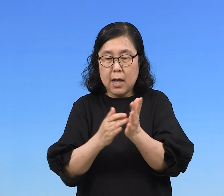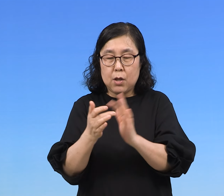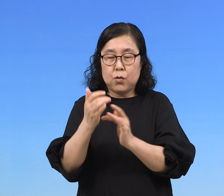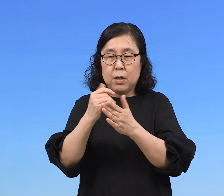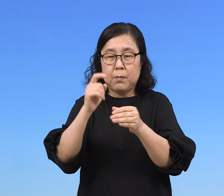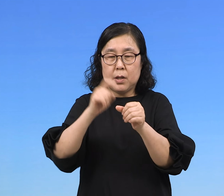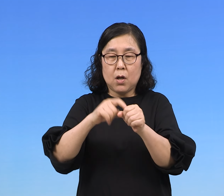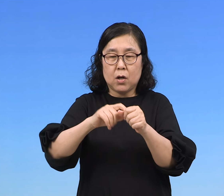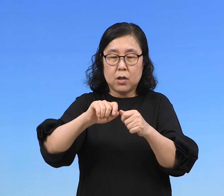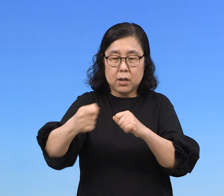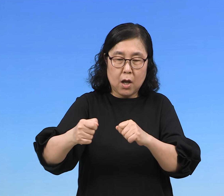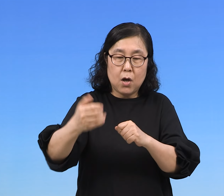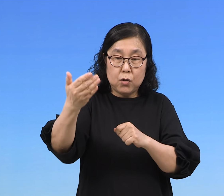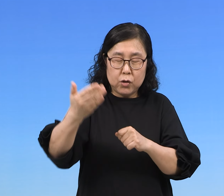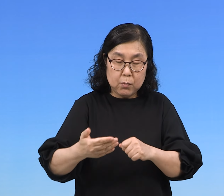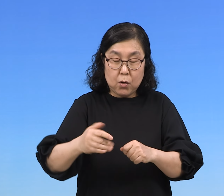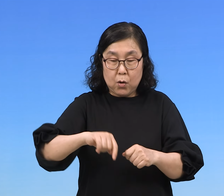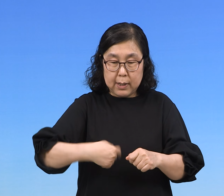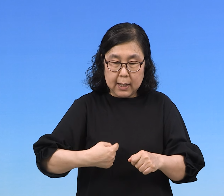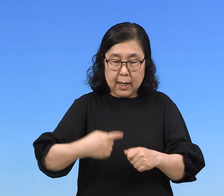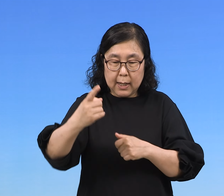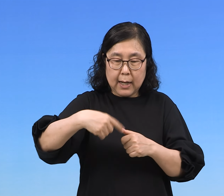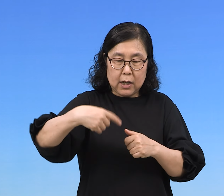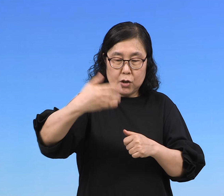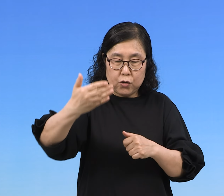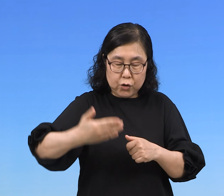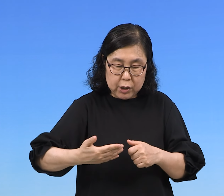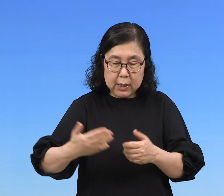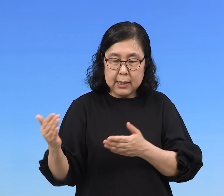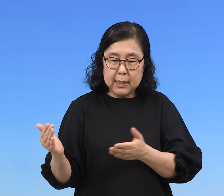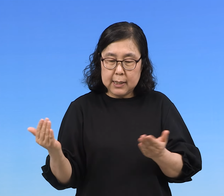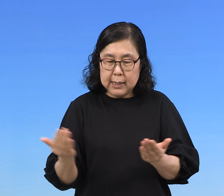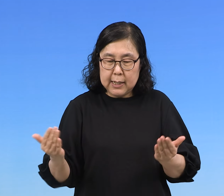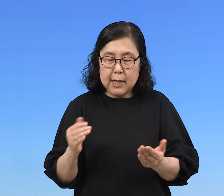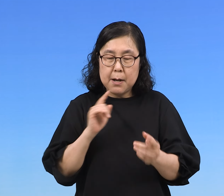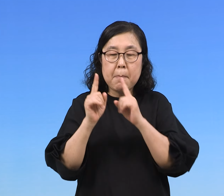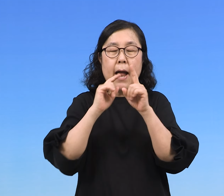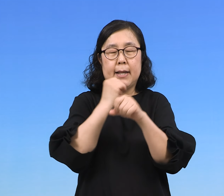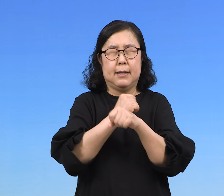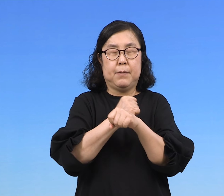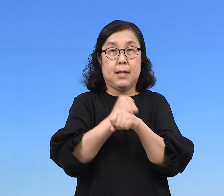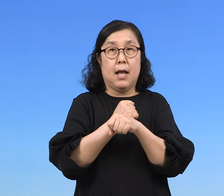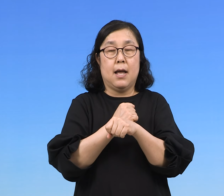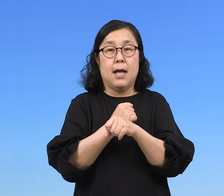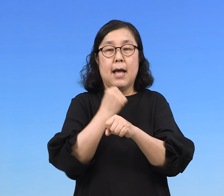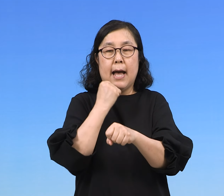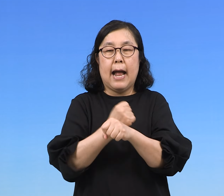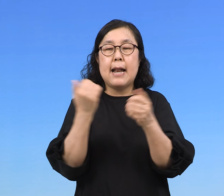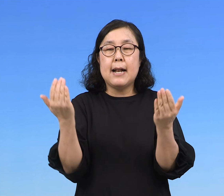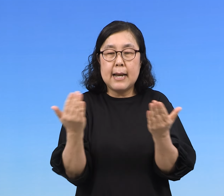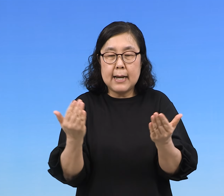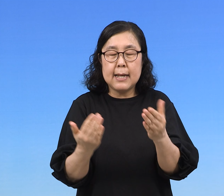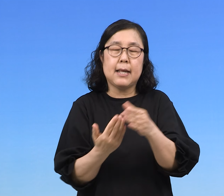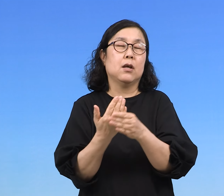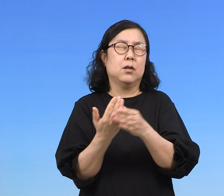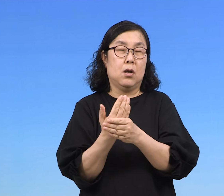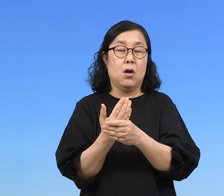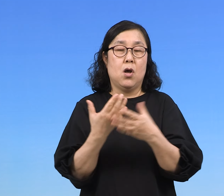예수께서 떡을 떼심으로 자기에게 알려지신 것을 말하더라. 해야 할 일이 있었습니다. 왜? 이렇게